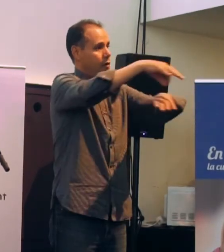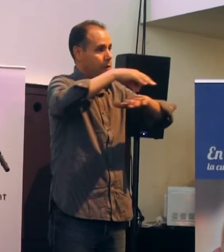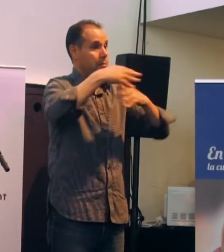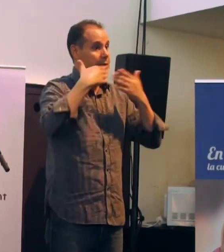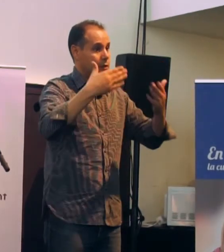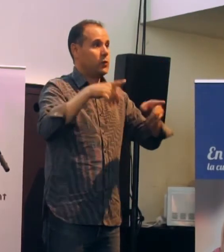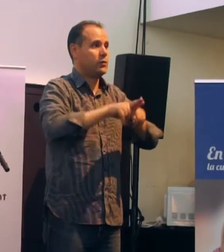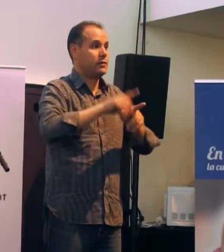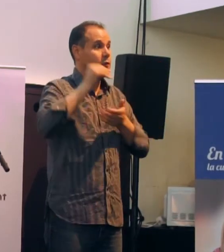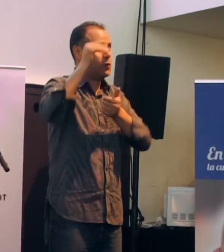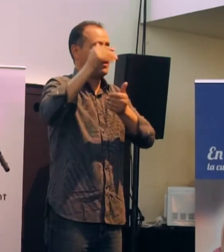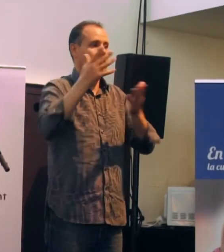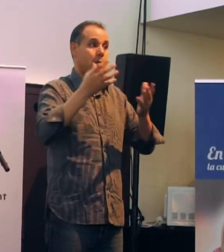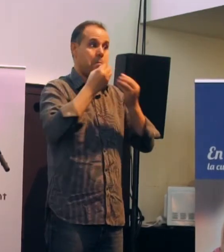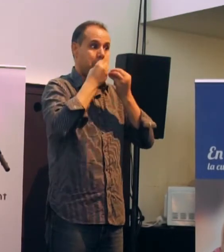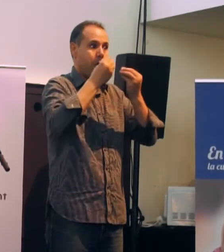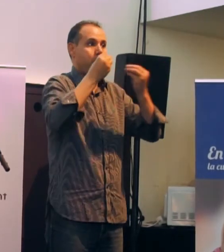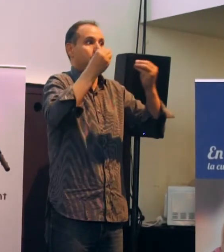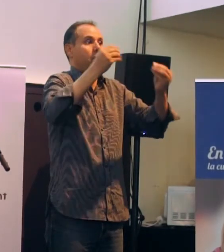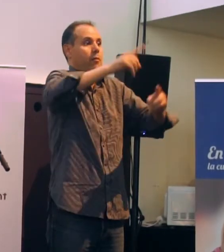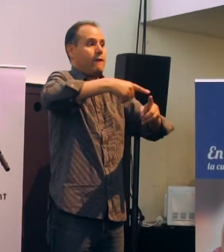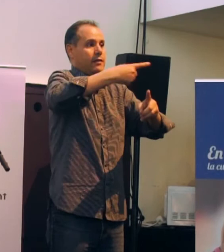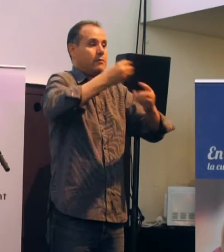et je vous souhaite surtout un très très très bon